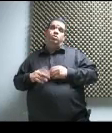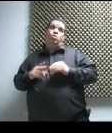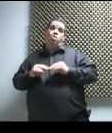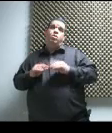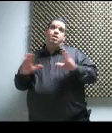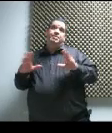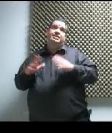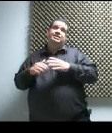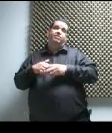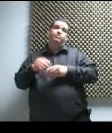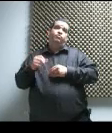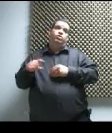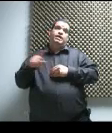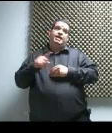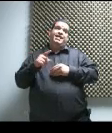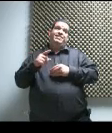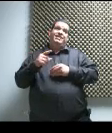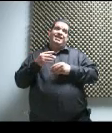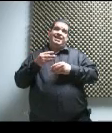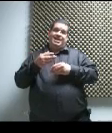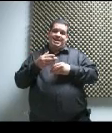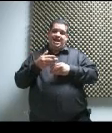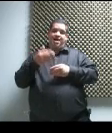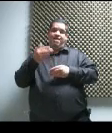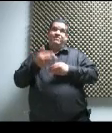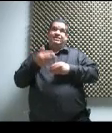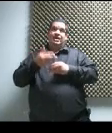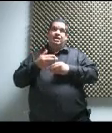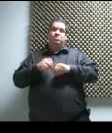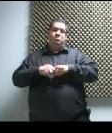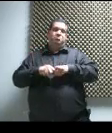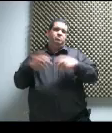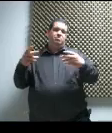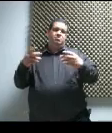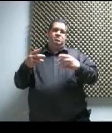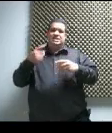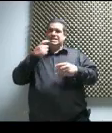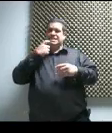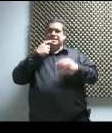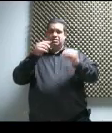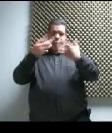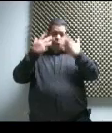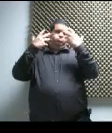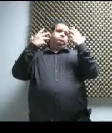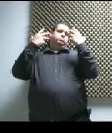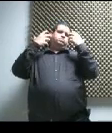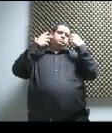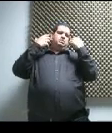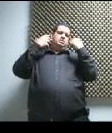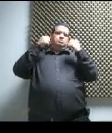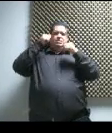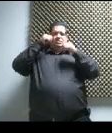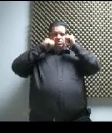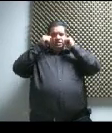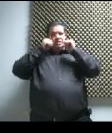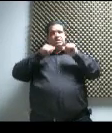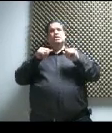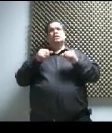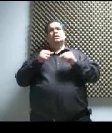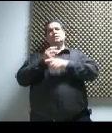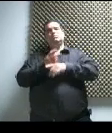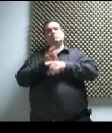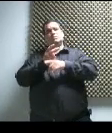estar fuera de las ventanas, porque las ventanas pueden romperse y los vidrios pueden ser un peligro para todas las personas. Si no tienes